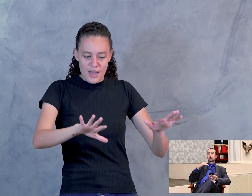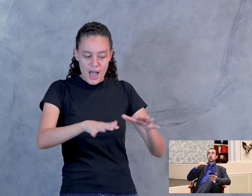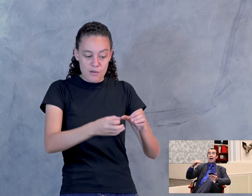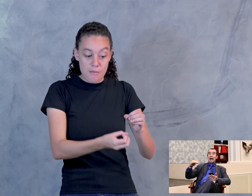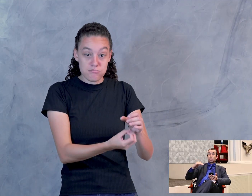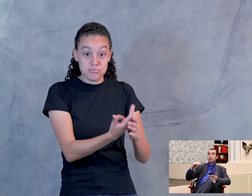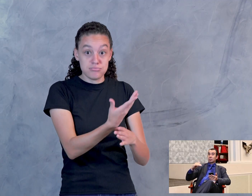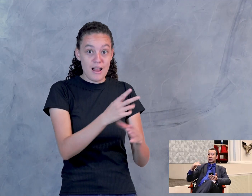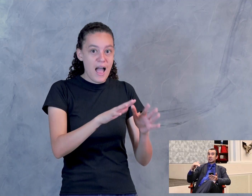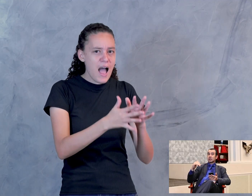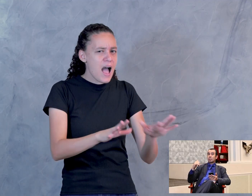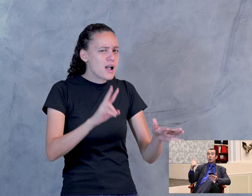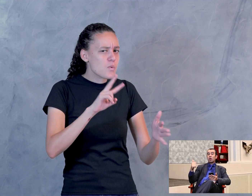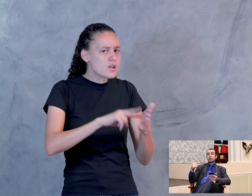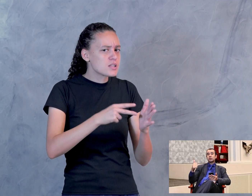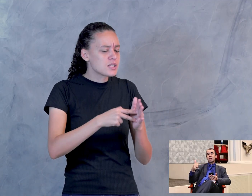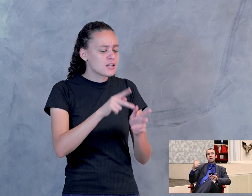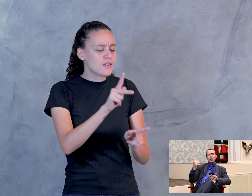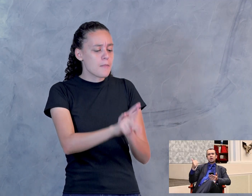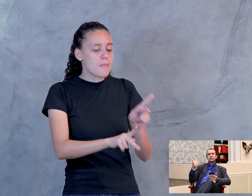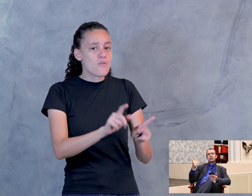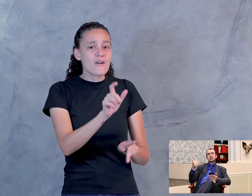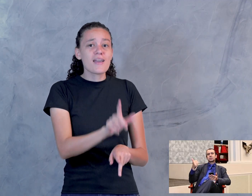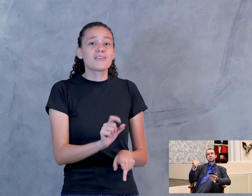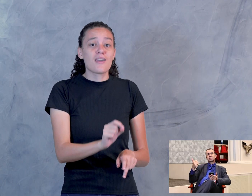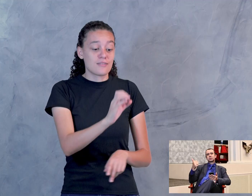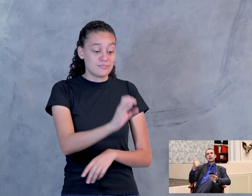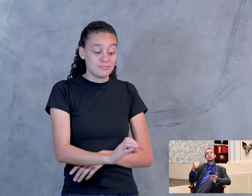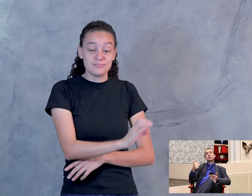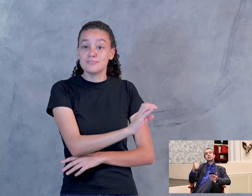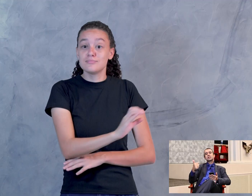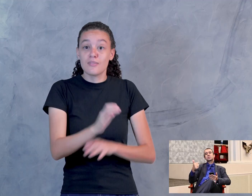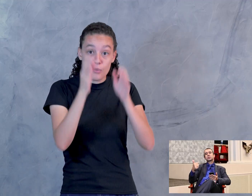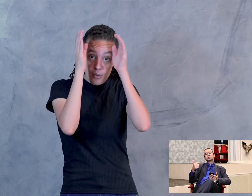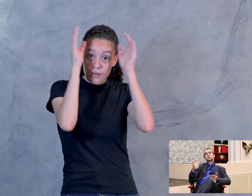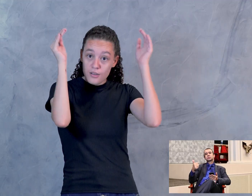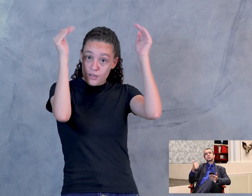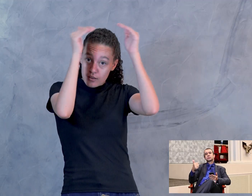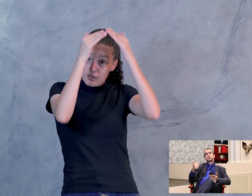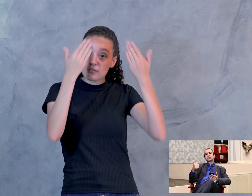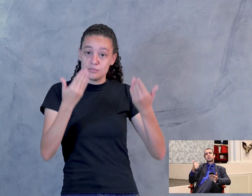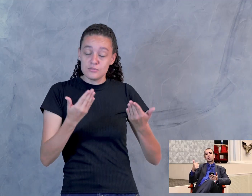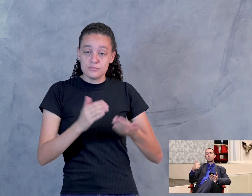águas representa povos, é o Vaticano, o catolicismo,